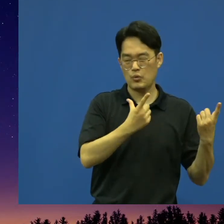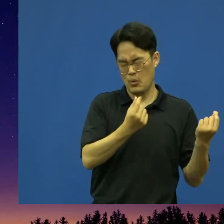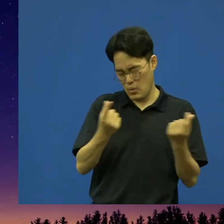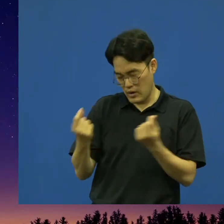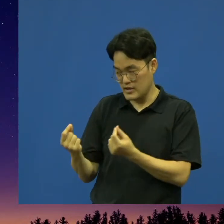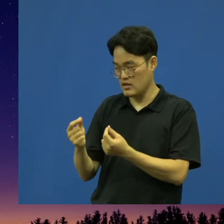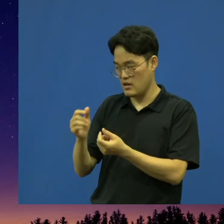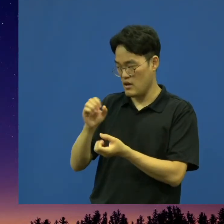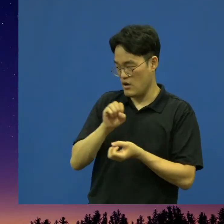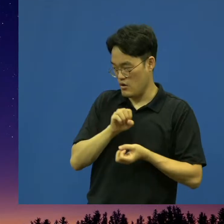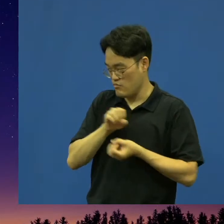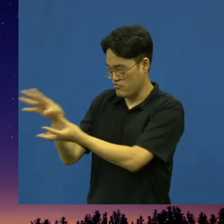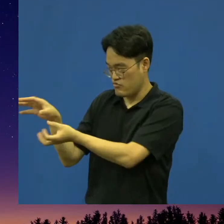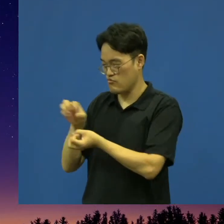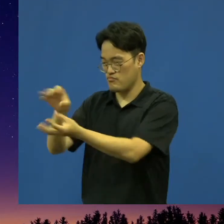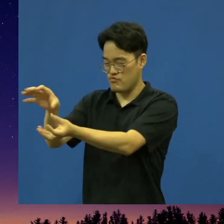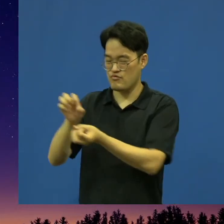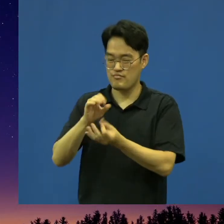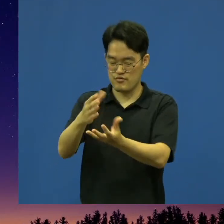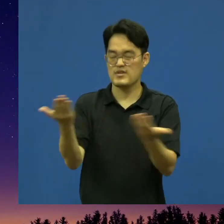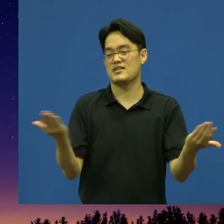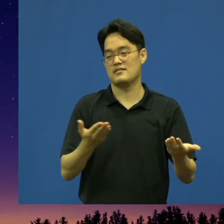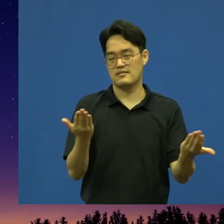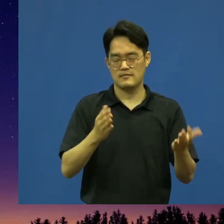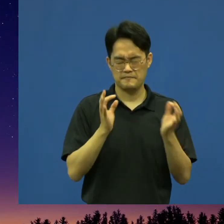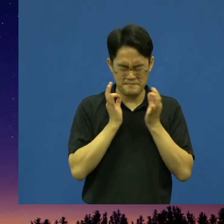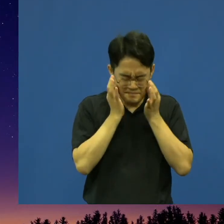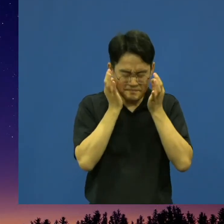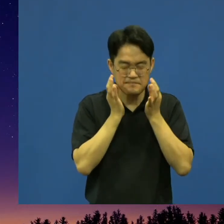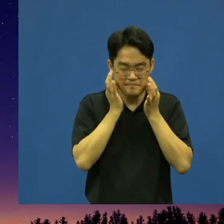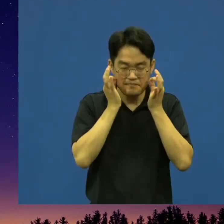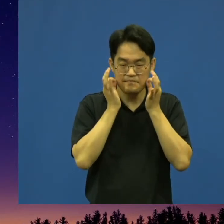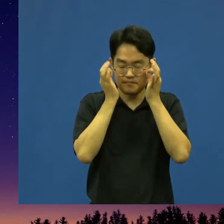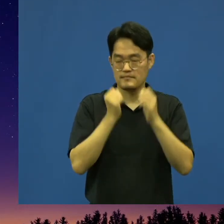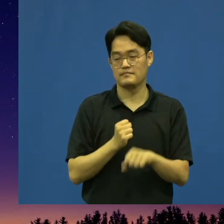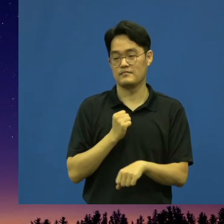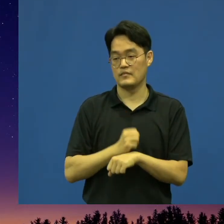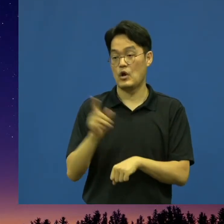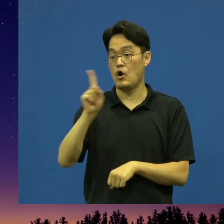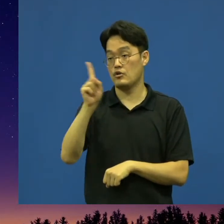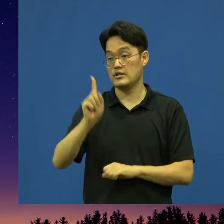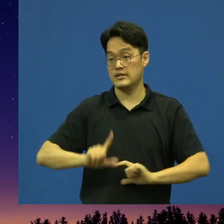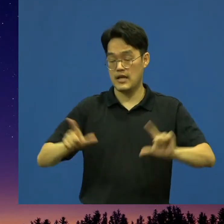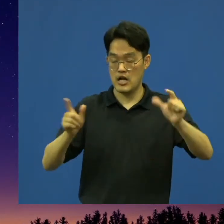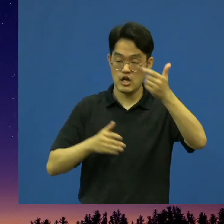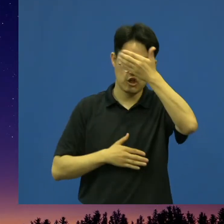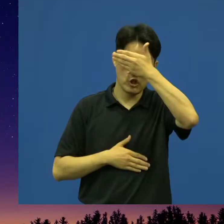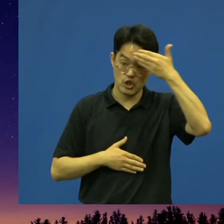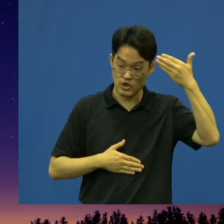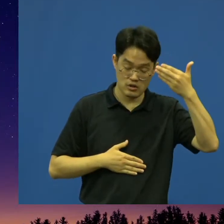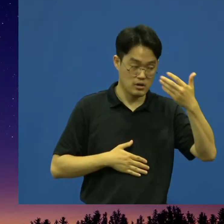하려고 몸부림쳤어요. 사랑하는 청년들이 하루는 찾아왔어요. 목사님,